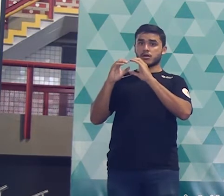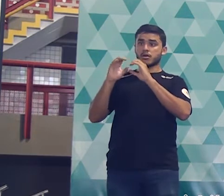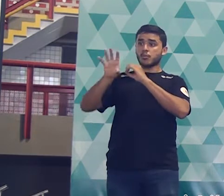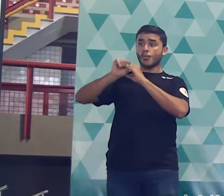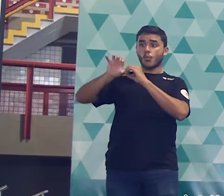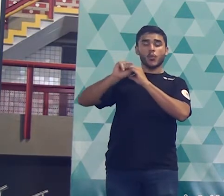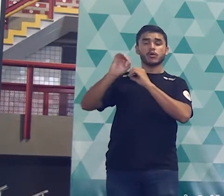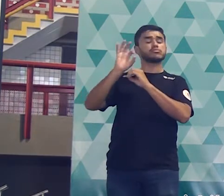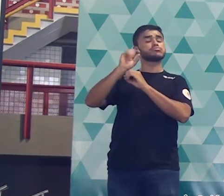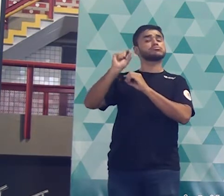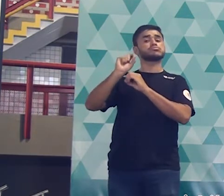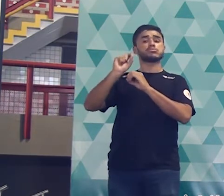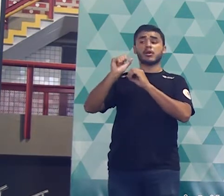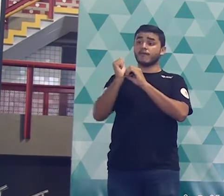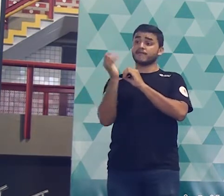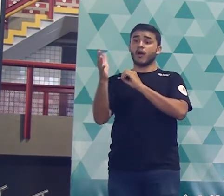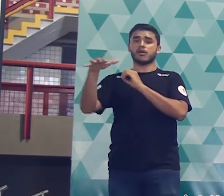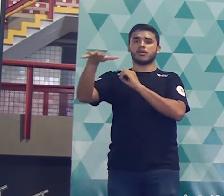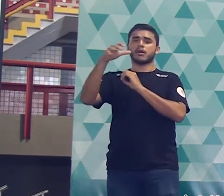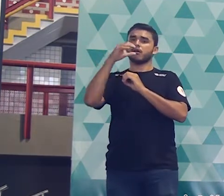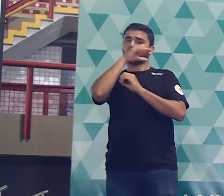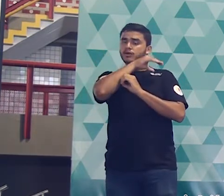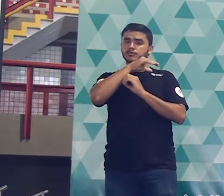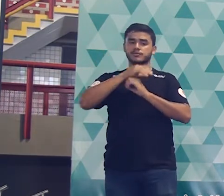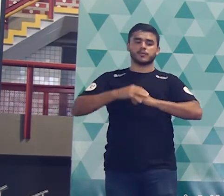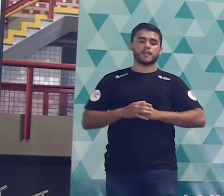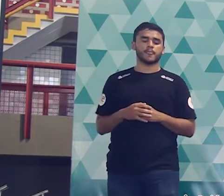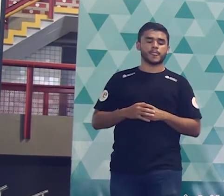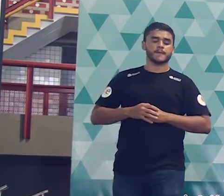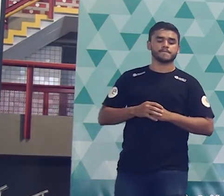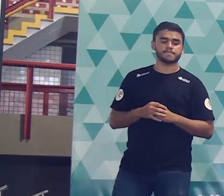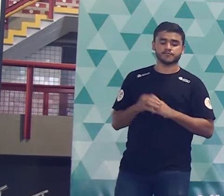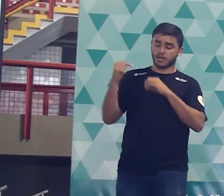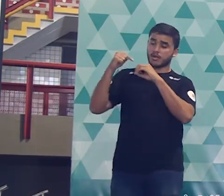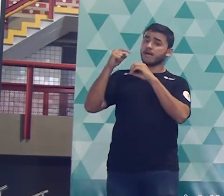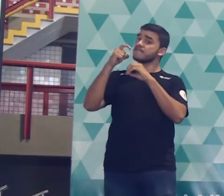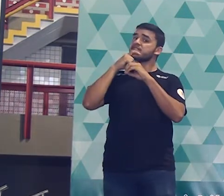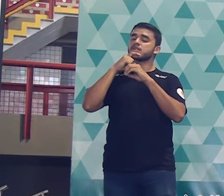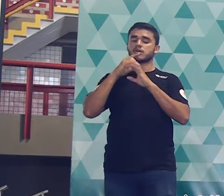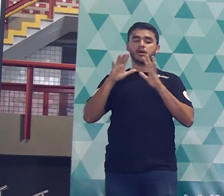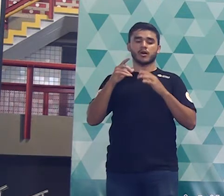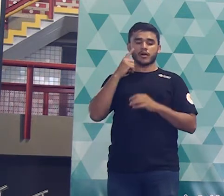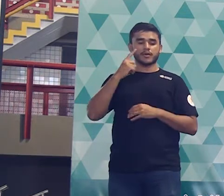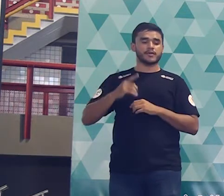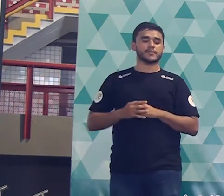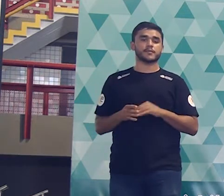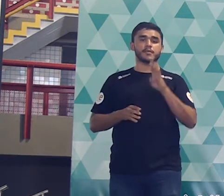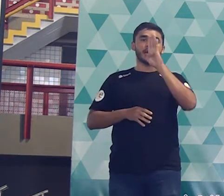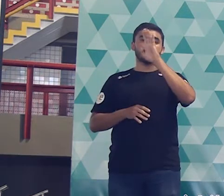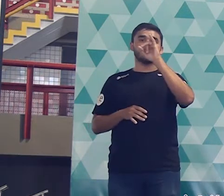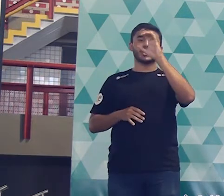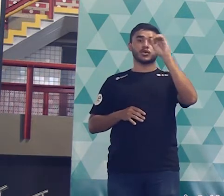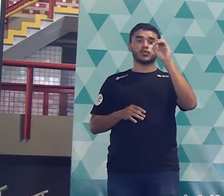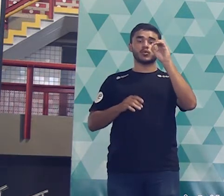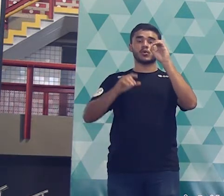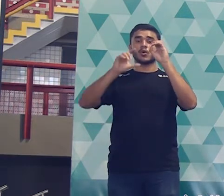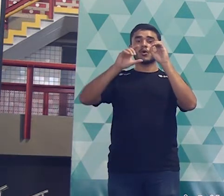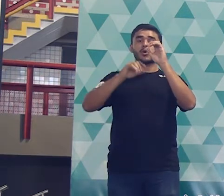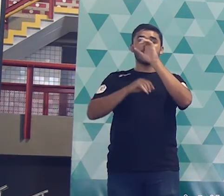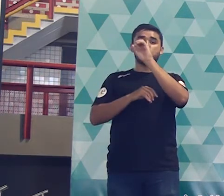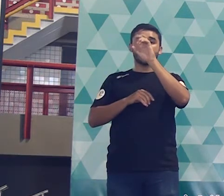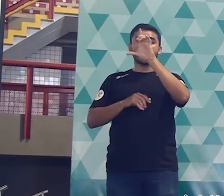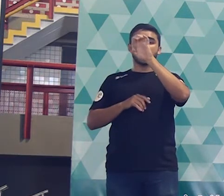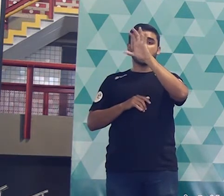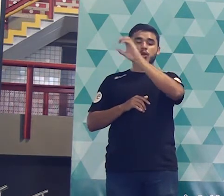favor. Eu tenho o bioóleo mais O2. Ele vai com a seta até lá embaixo. Quando ele vai com